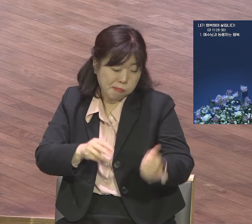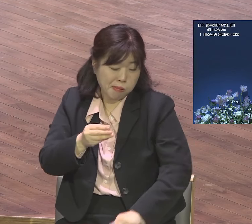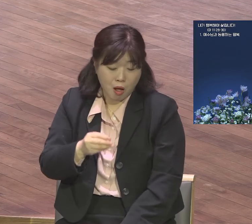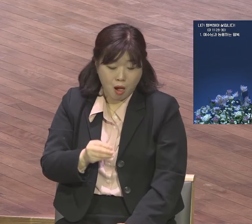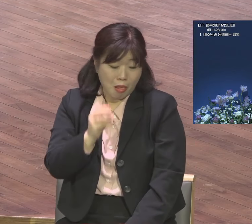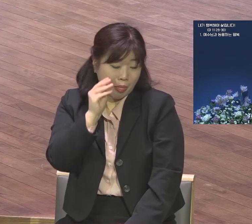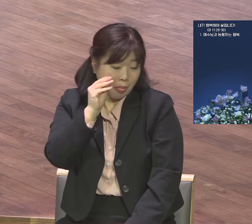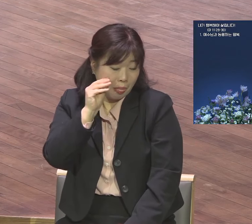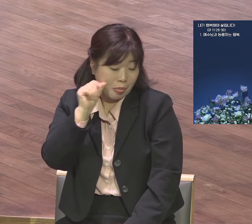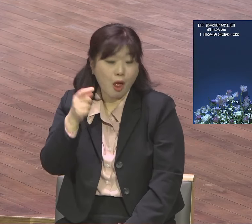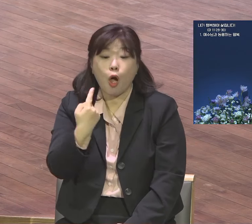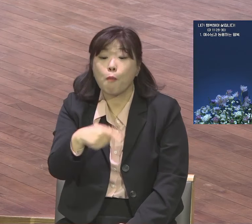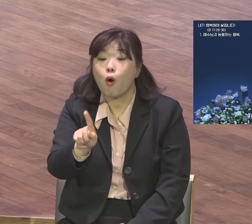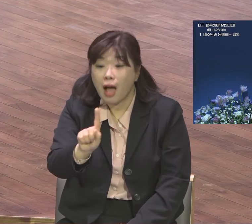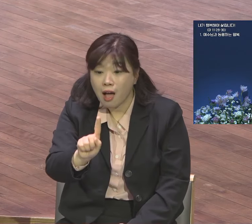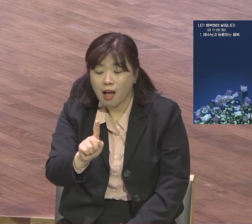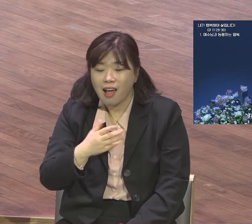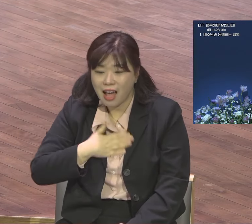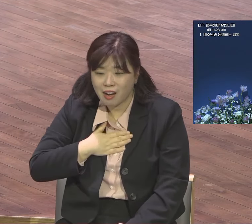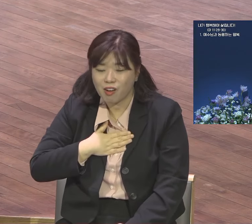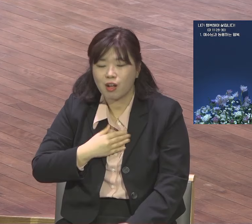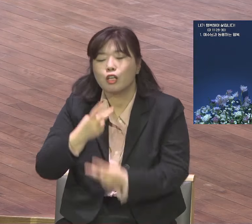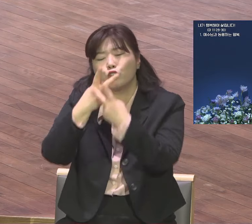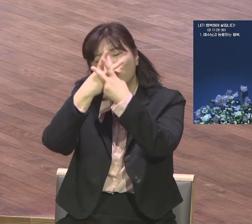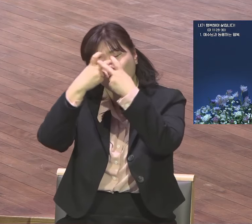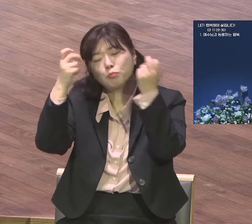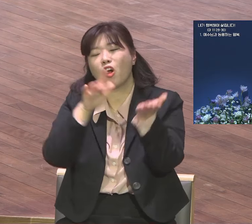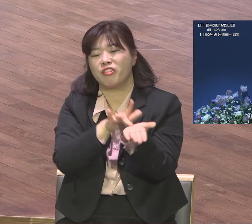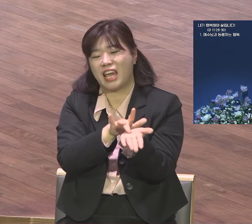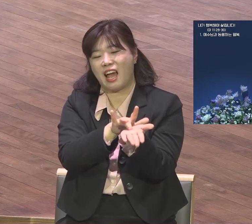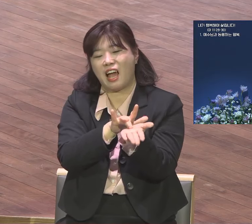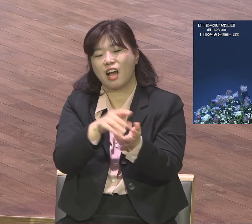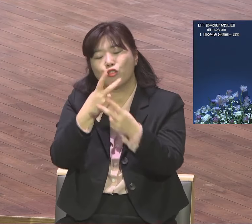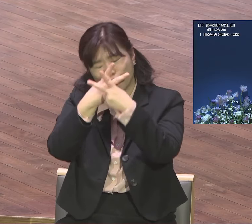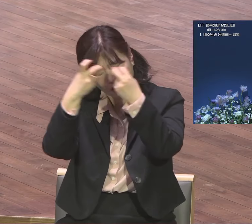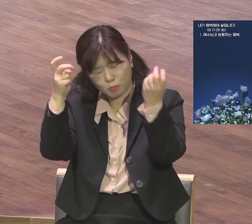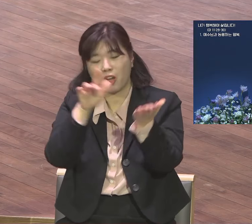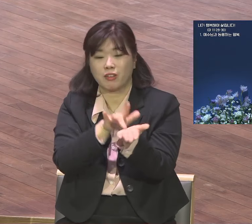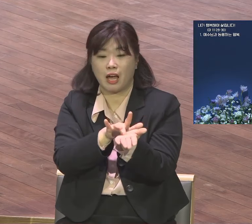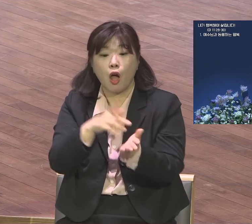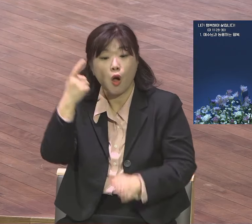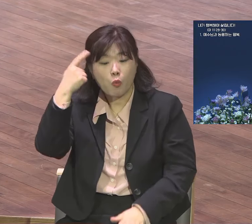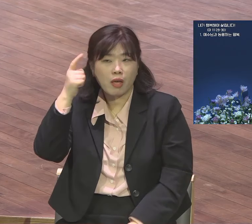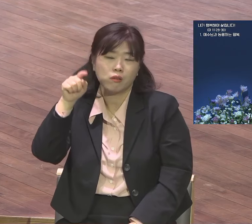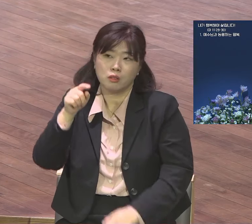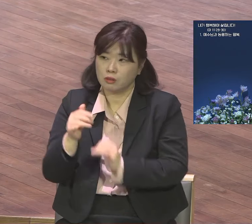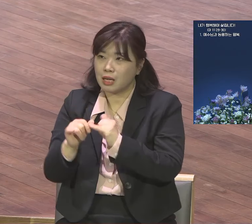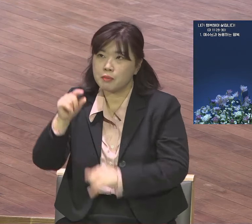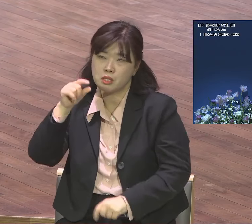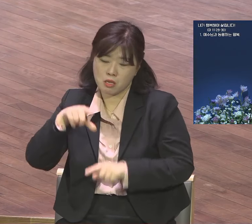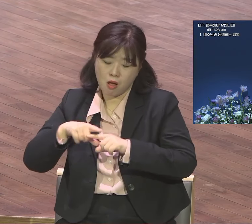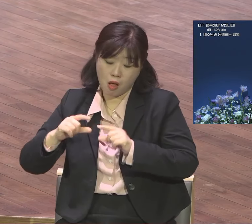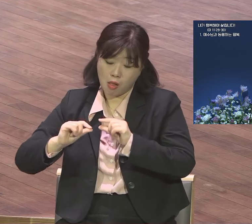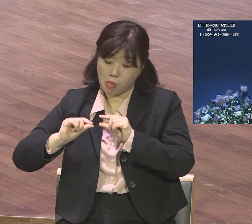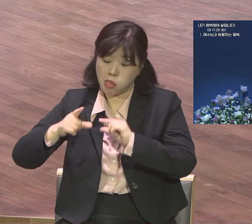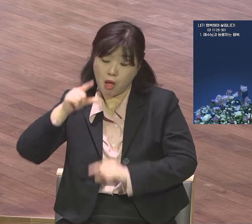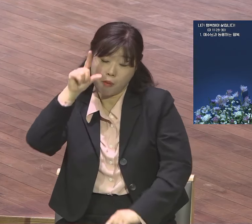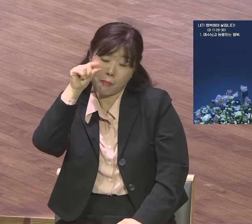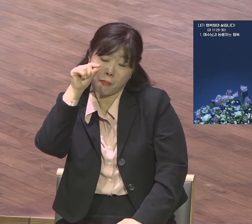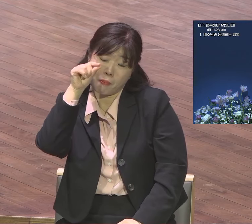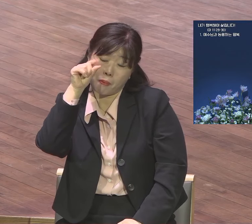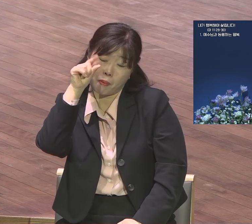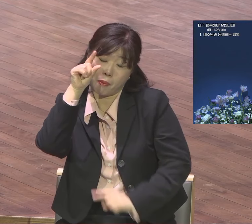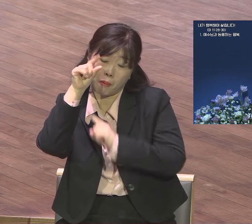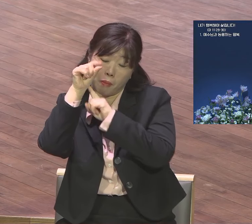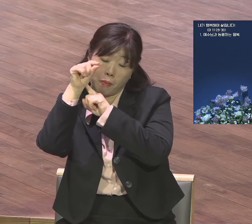있는데 2011년에는 4,800억 원에 불과했던 국내 수면 관련 시장 규모가 2021년 말